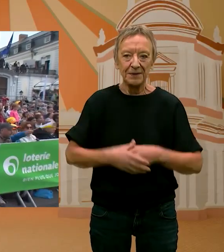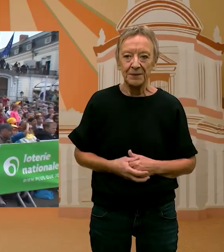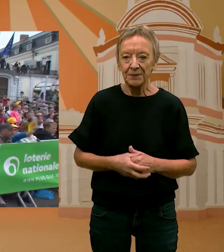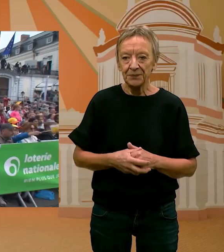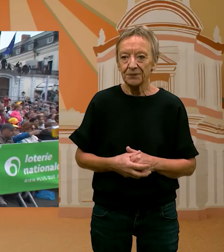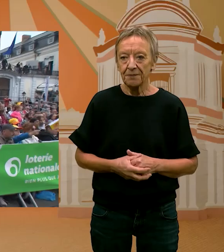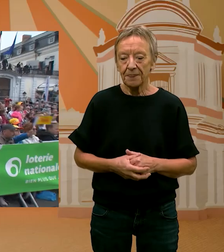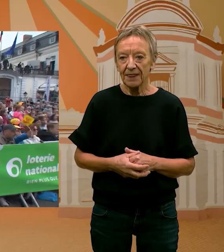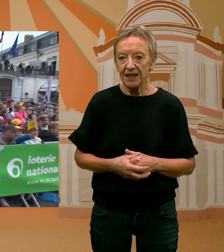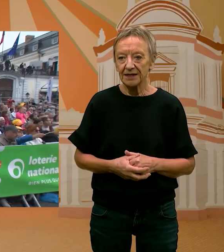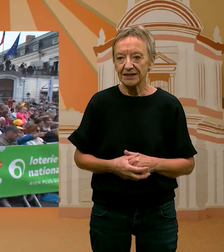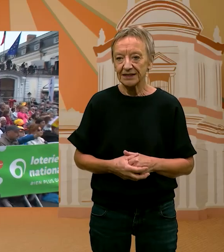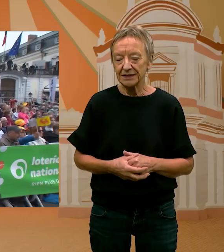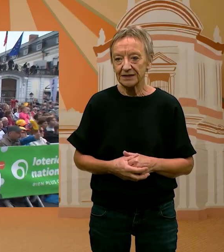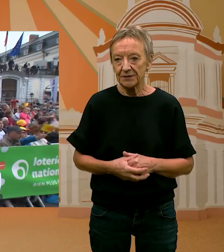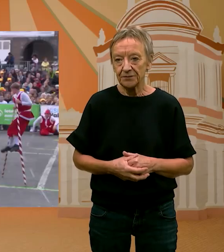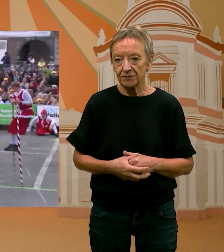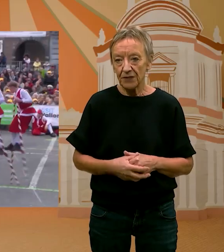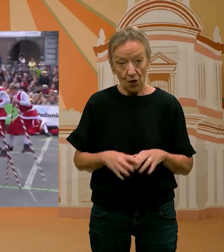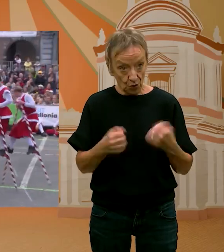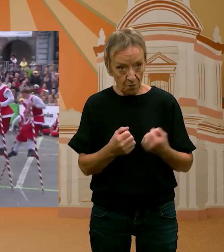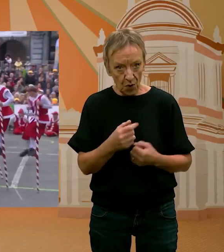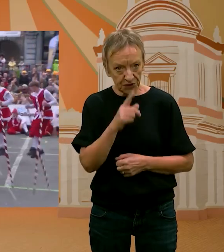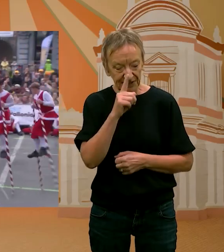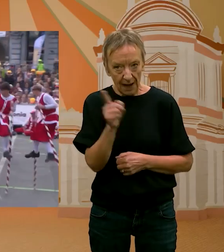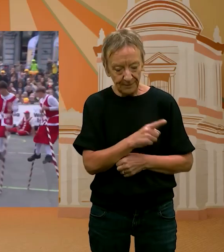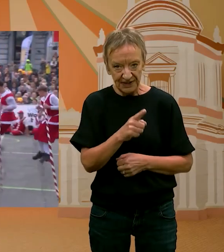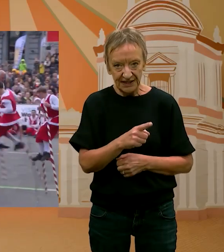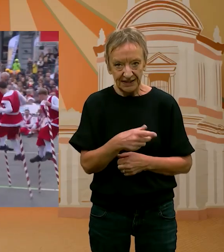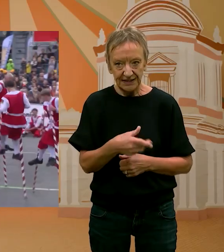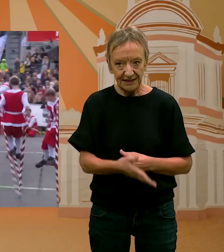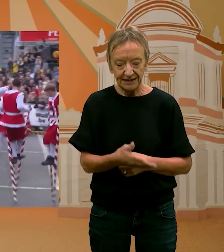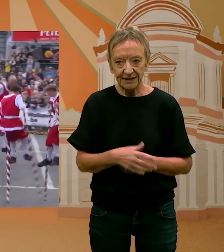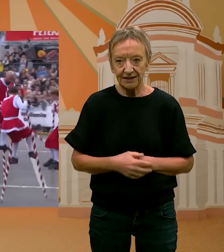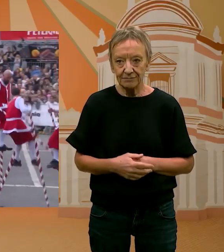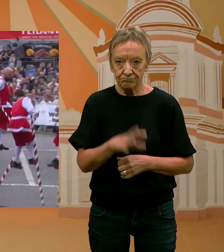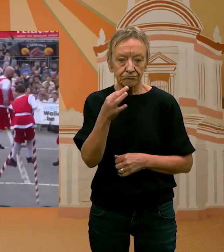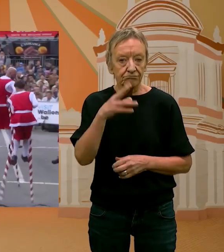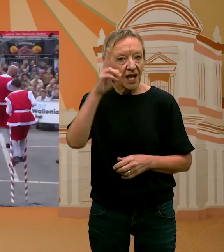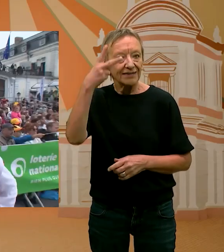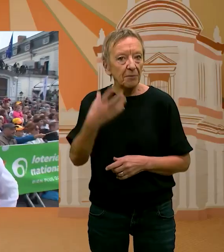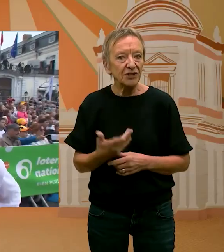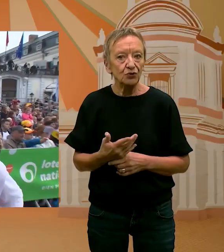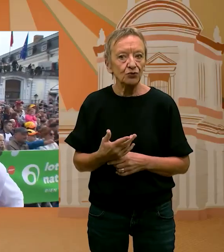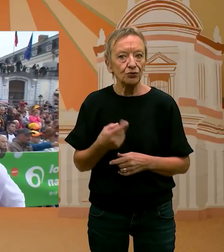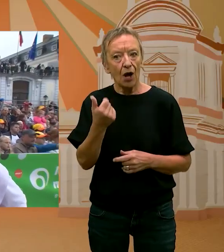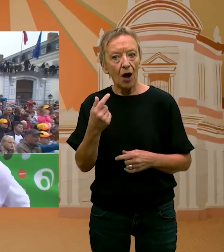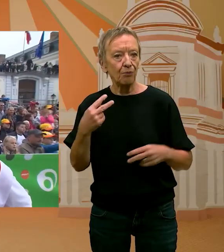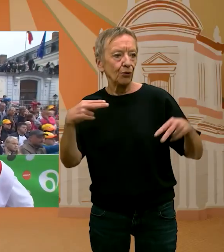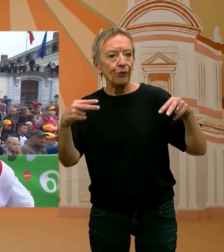devenir difficile. Ça a commencé très vite aussi, ce combat. Alors d'habitude, ça se regarde assez souvent. Ici, on avait opté pour une autre stratégie et je